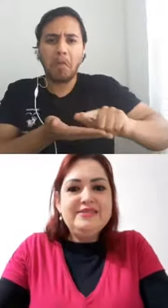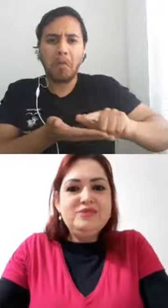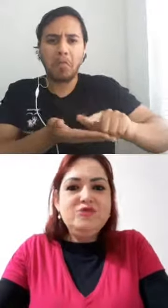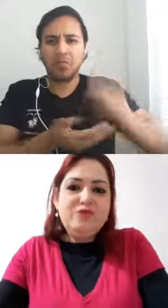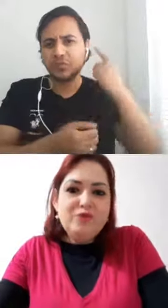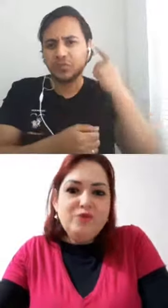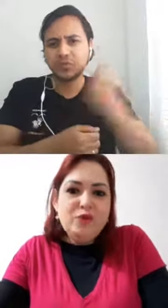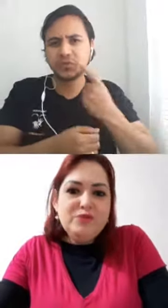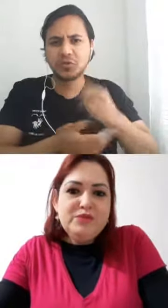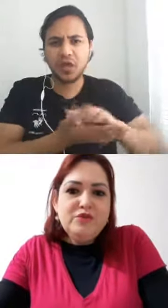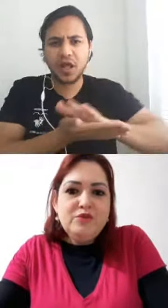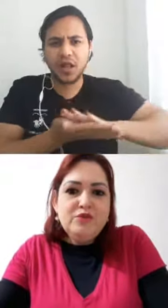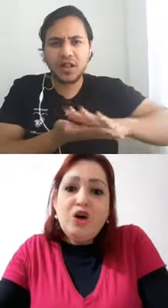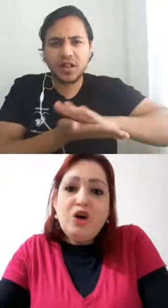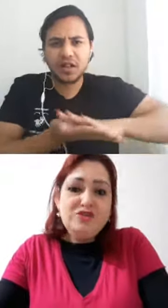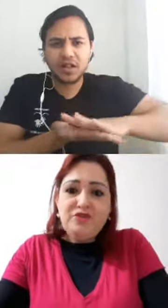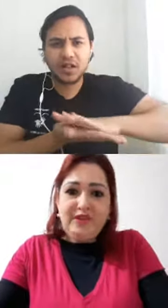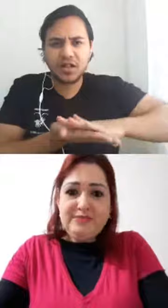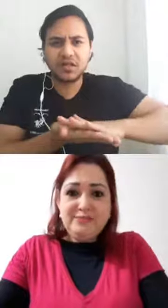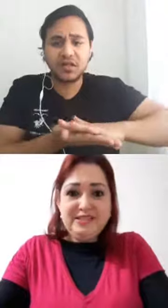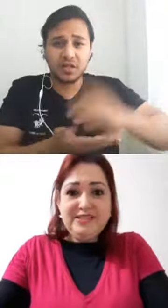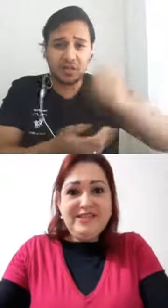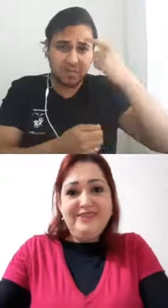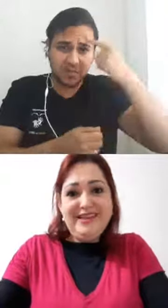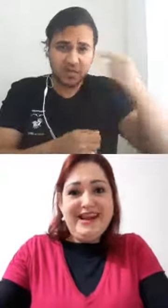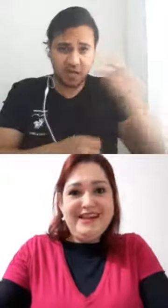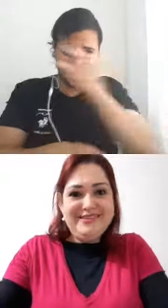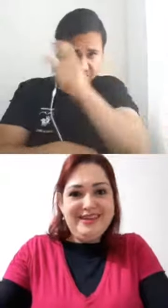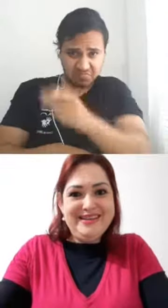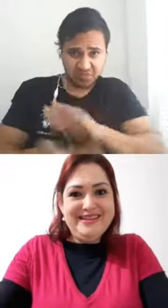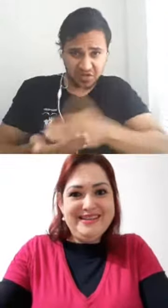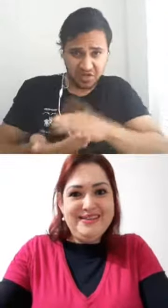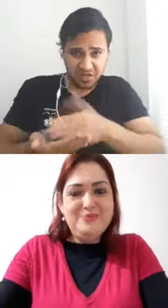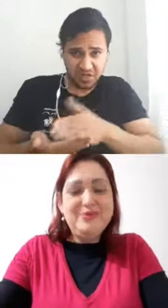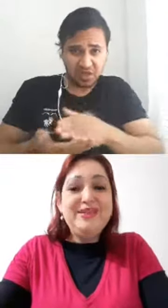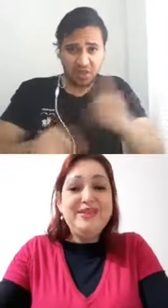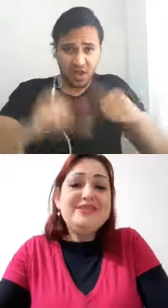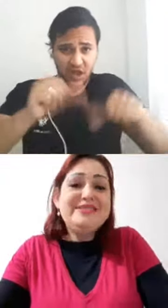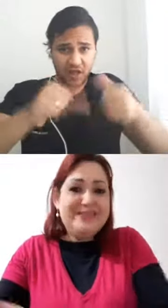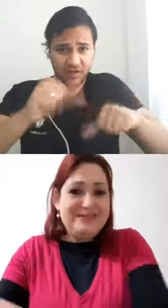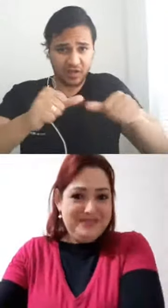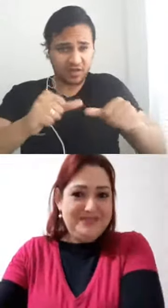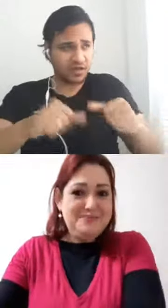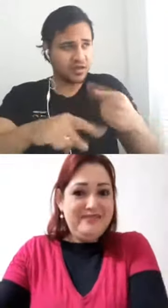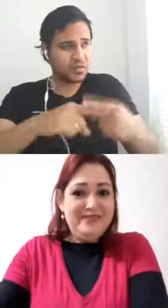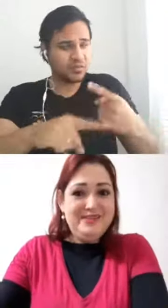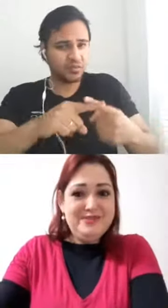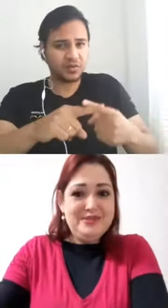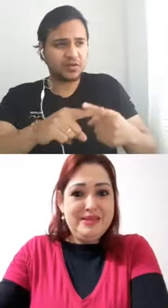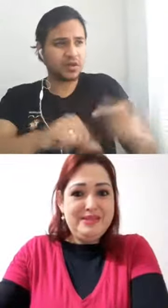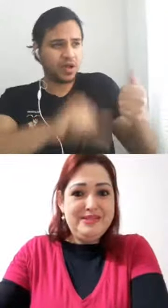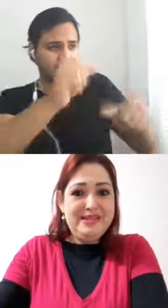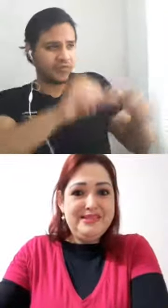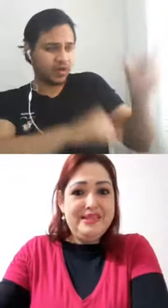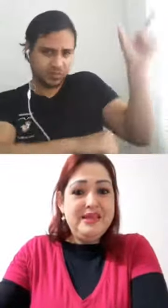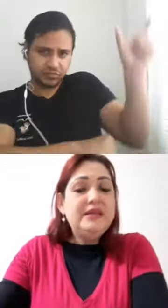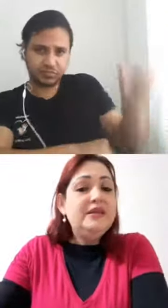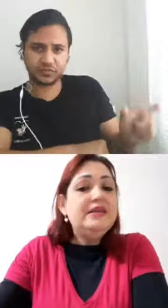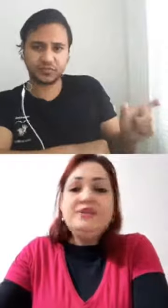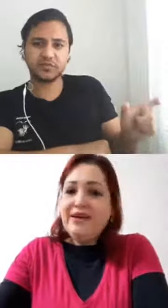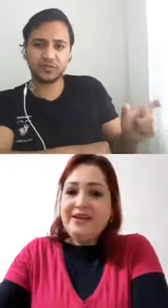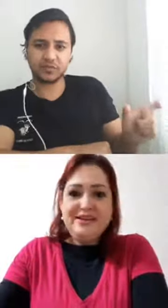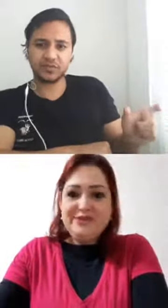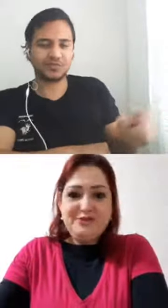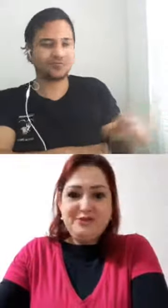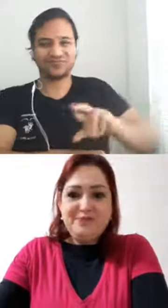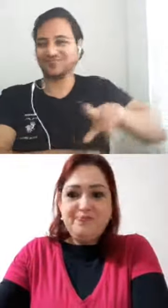Eles nos viam como se nós tivéssemos que ser avaliados, porque nós estávamos também avaliando o trabalho deles. E